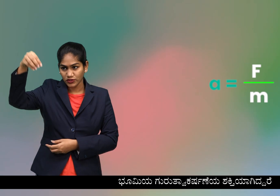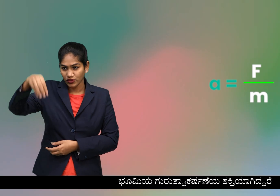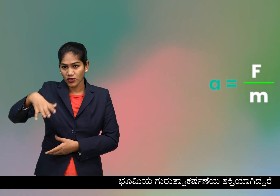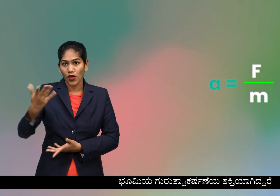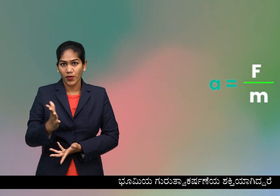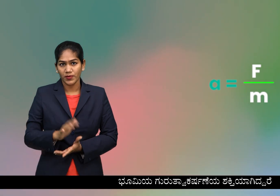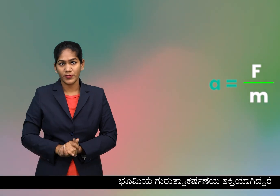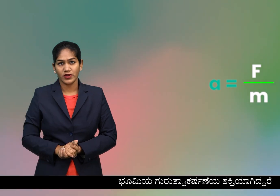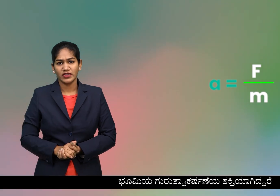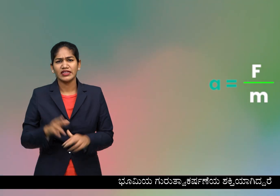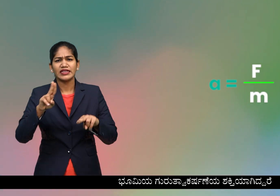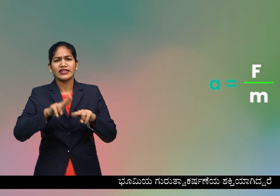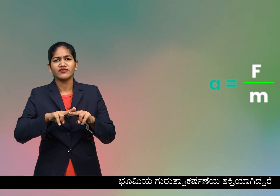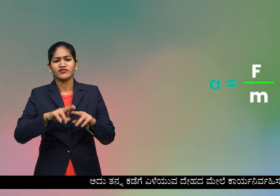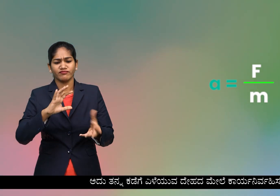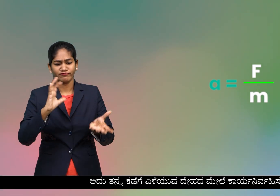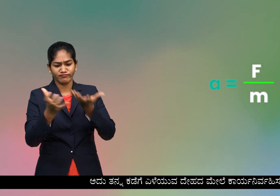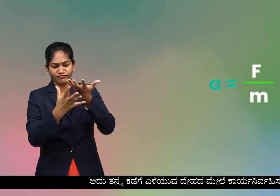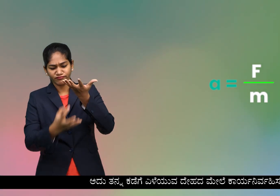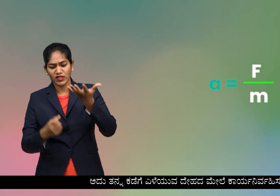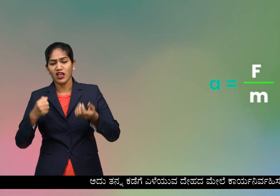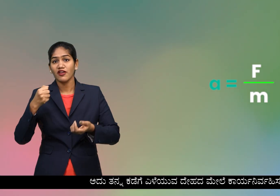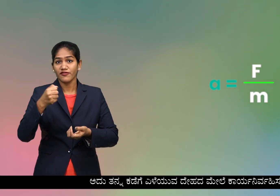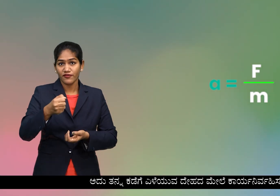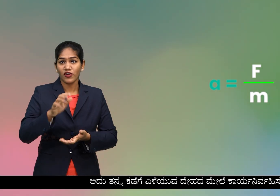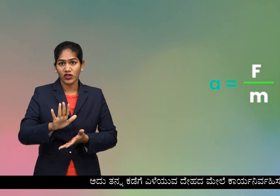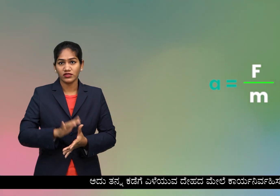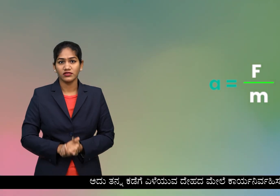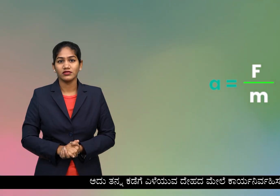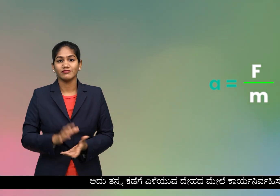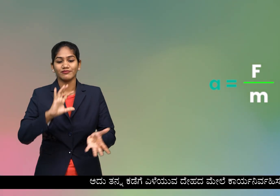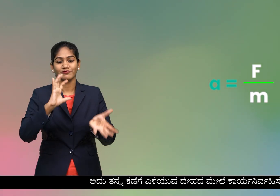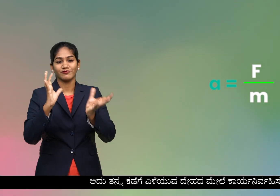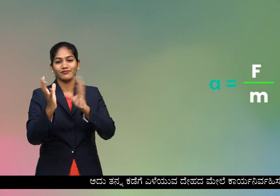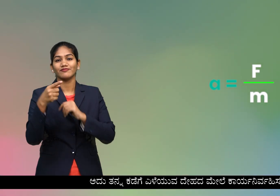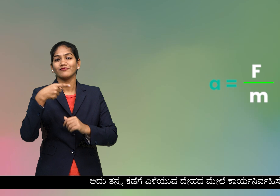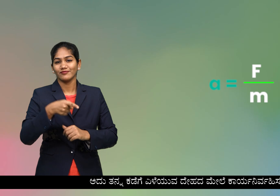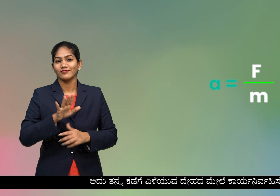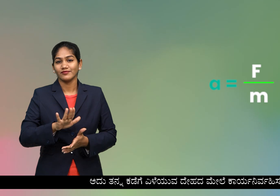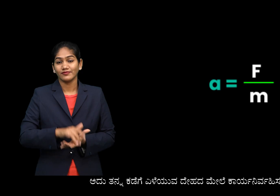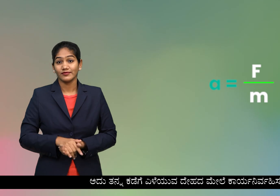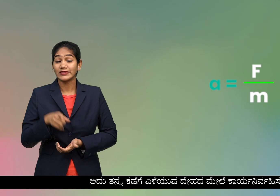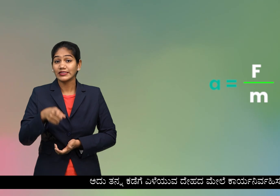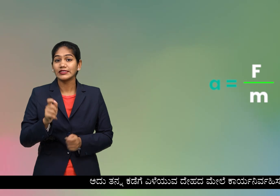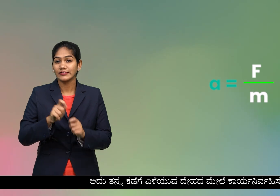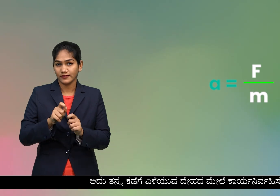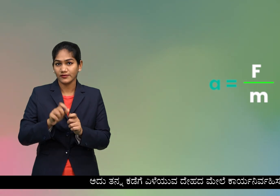ಗುರುತ್ವಾಕರ್ಷಣೆಯ ಶಕ್ತಿಯಾಗಿದ್ದರೆ ಅದು ತನ್ನ ಕಡೆಗೆ ಎಳೆಯುವ ದೇಹದ ಮೇಲೆ ಕಾರ್ಯನಿರ್ವಹಿಸುತ್ತದೆ.